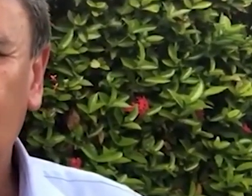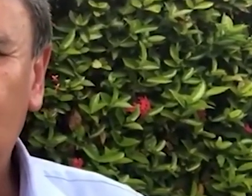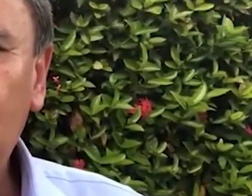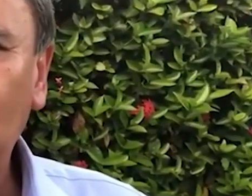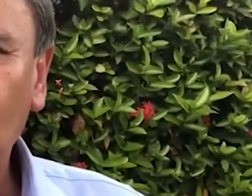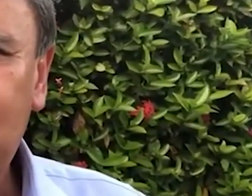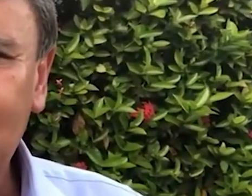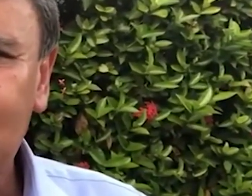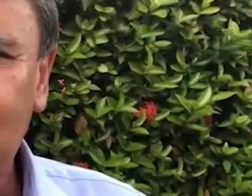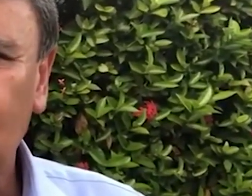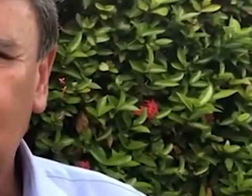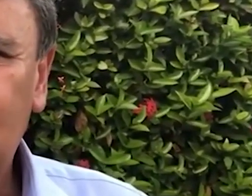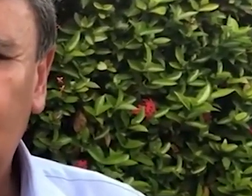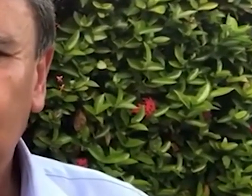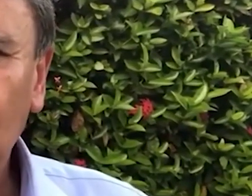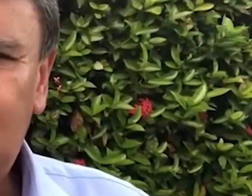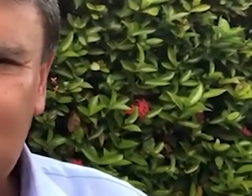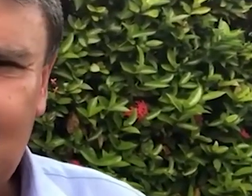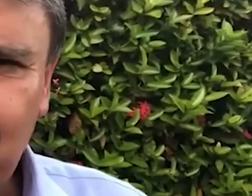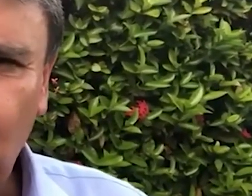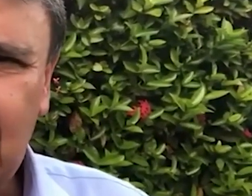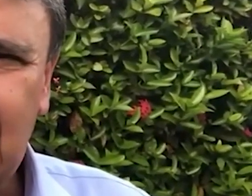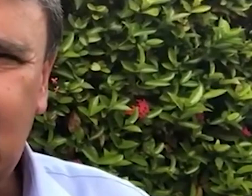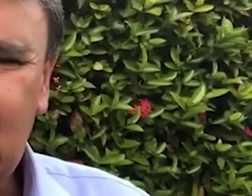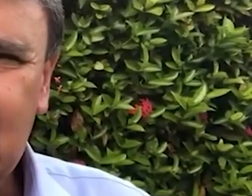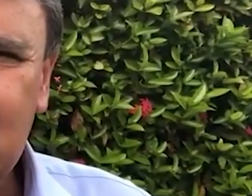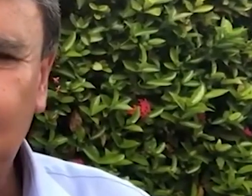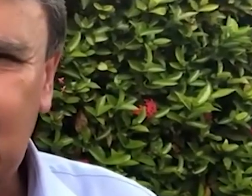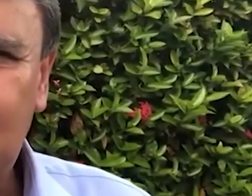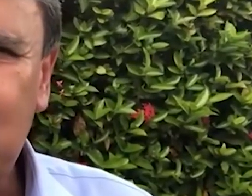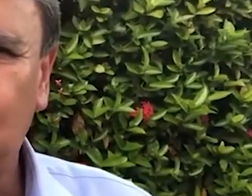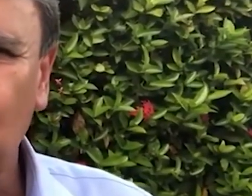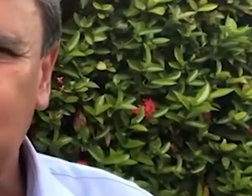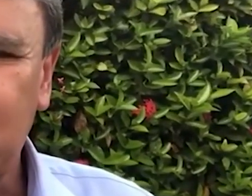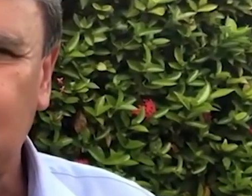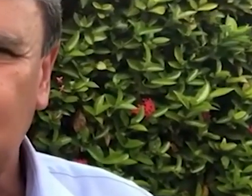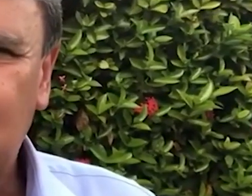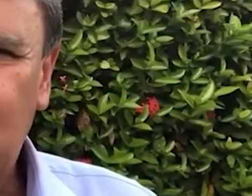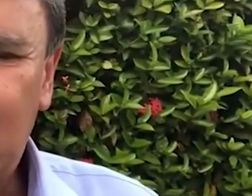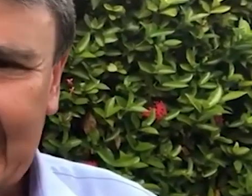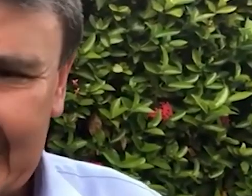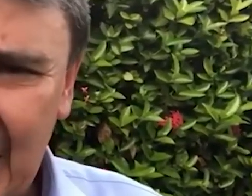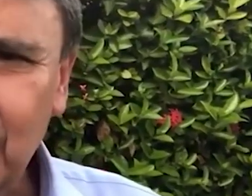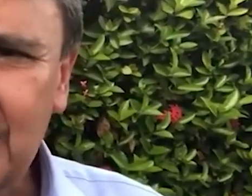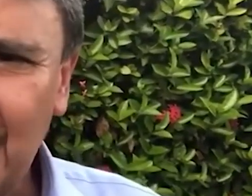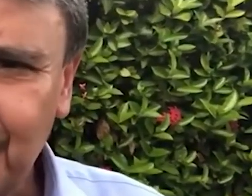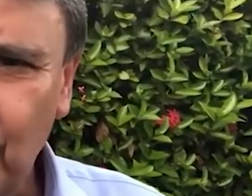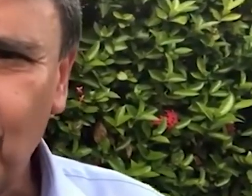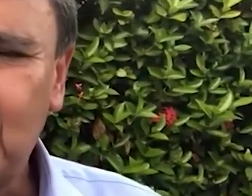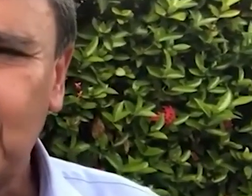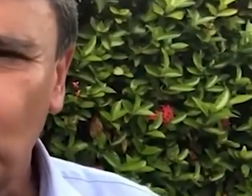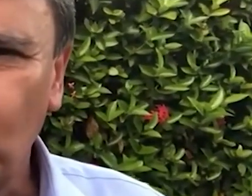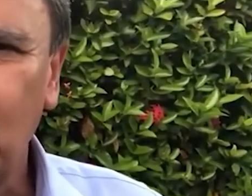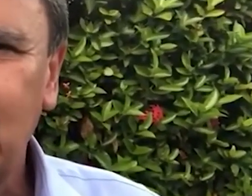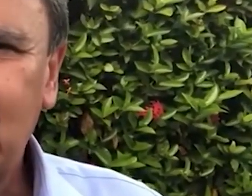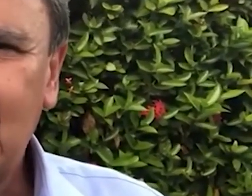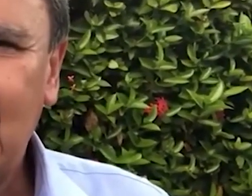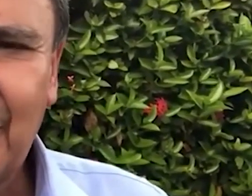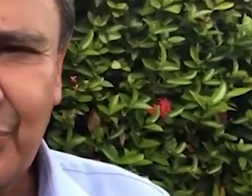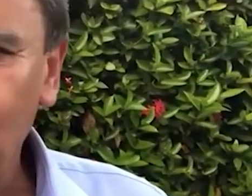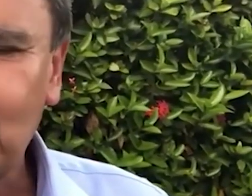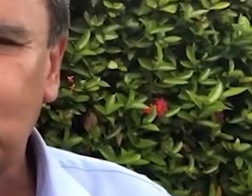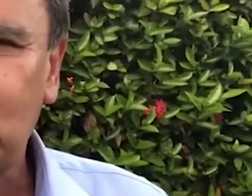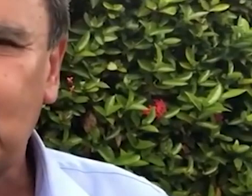Dias discordou do valor prometido pelo governo para Nova rodada do benefício é claro que a fome